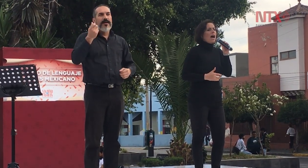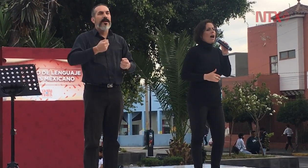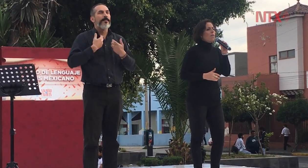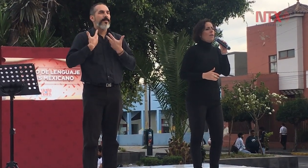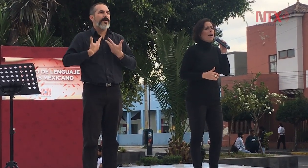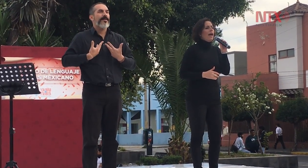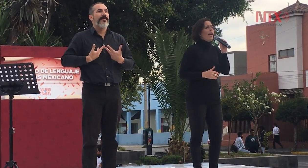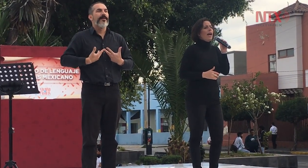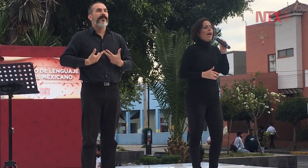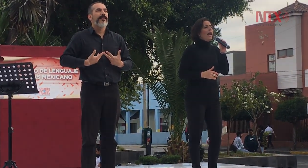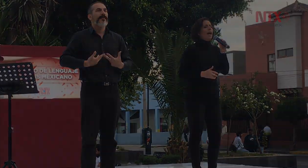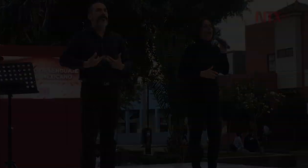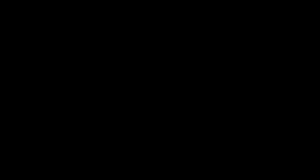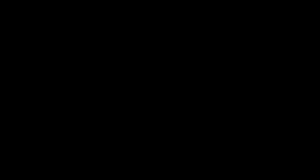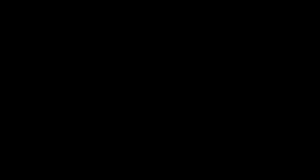Acuérdamex.